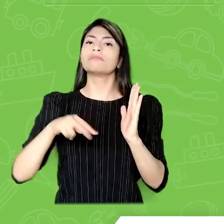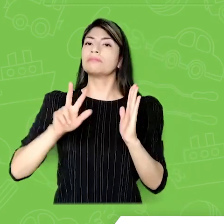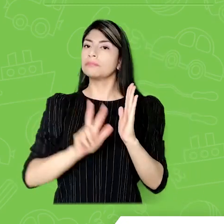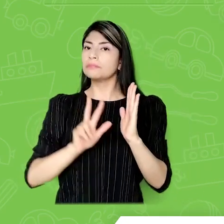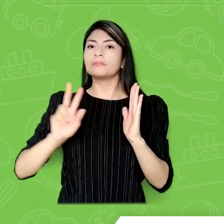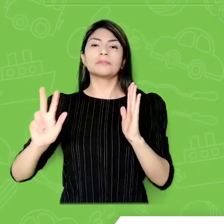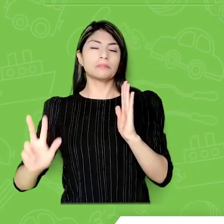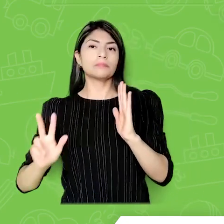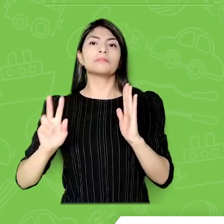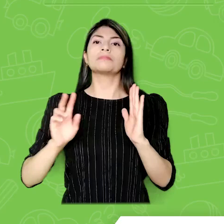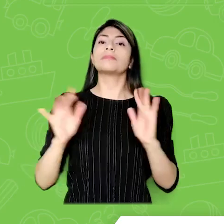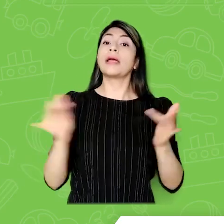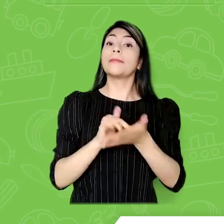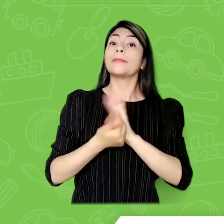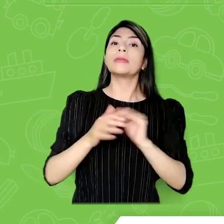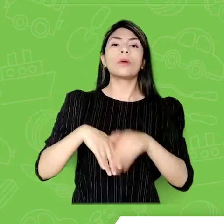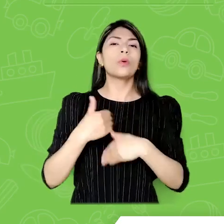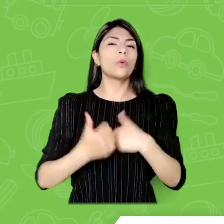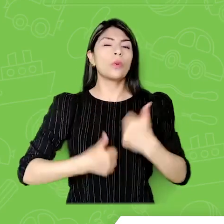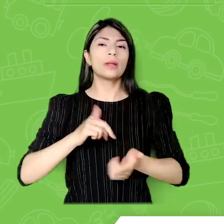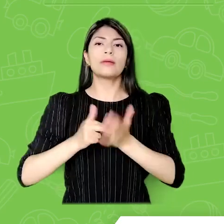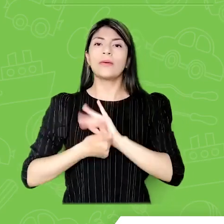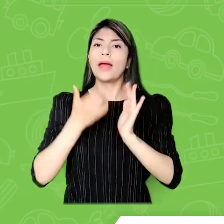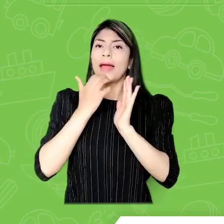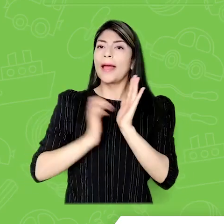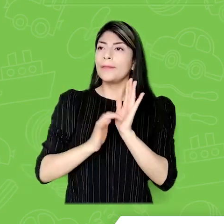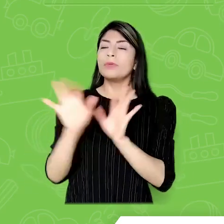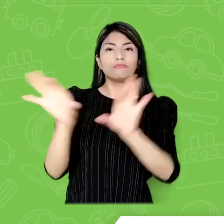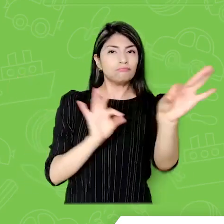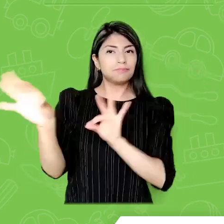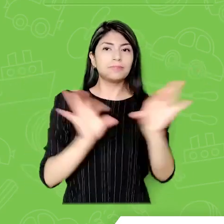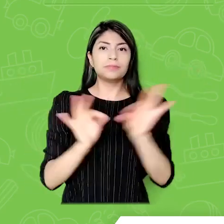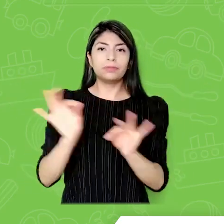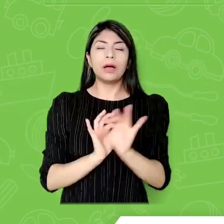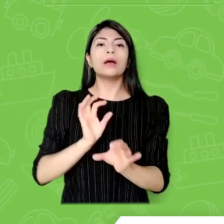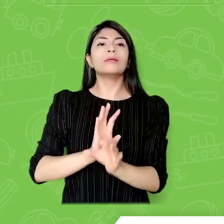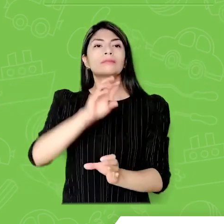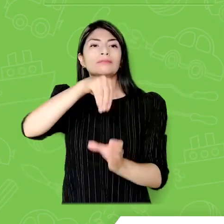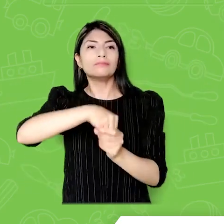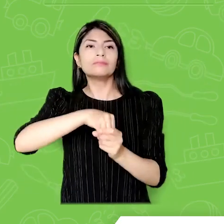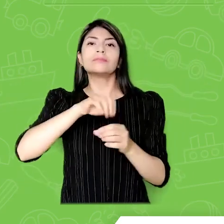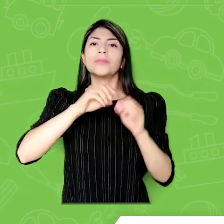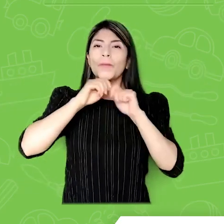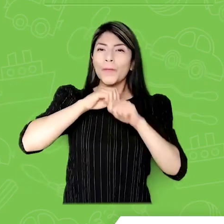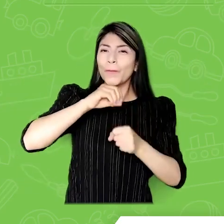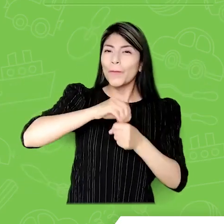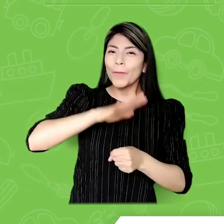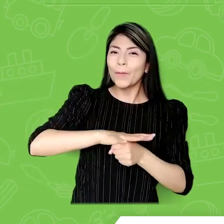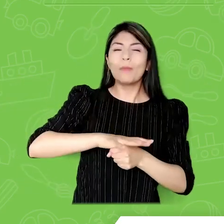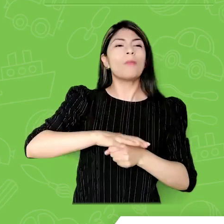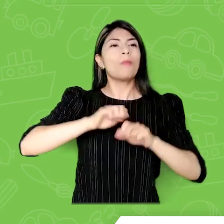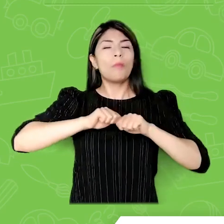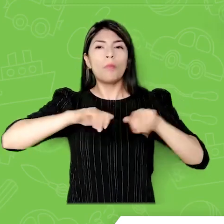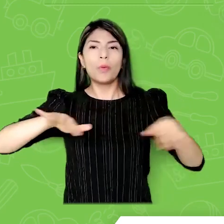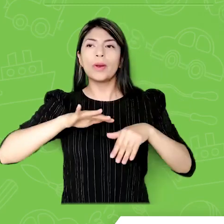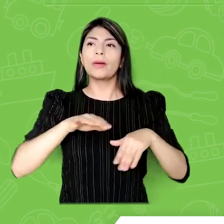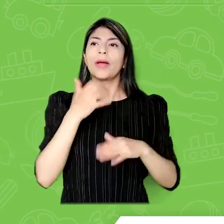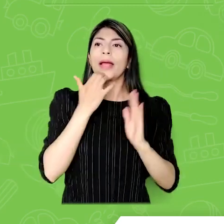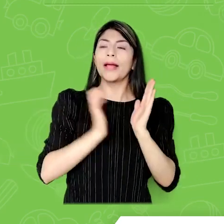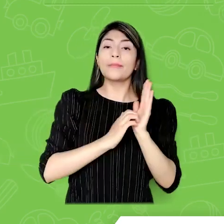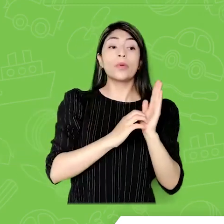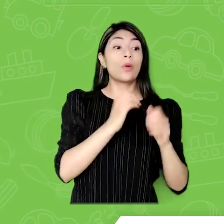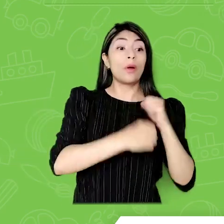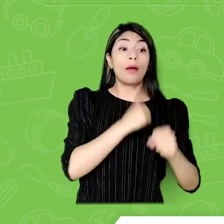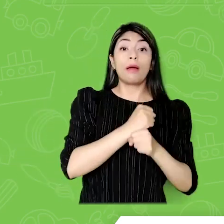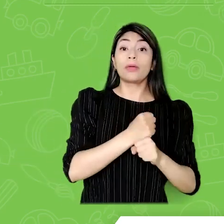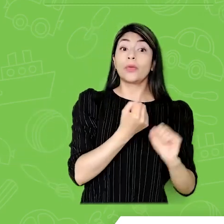los procesos de inserción laboral en el sector público de los jóvenes que estén entre los 14 y los 28 años.